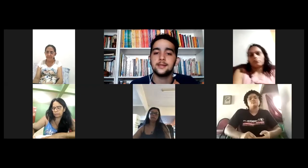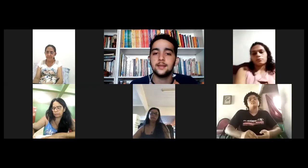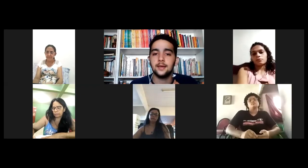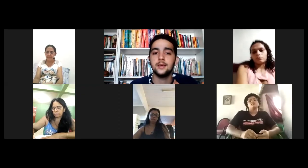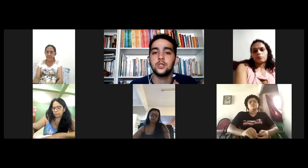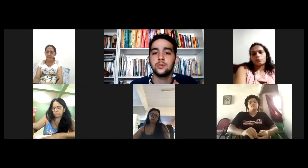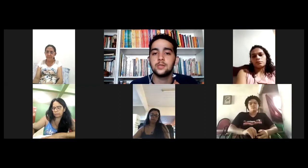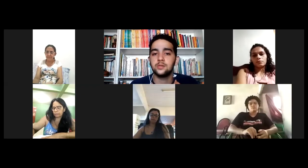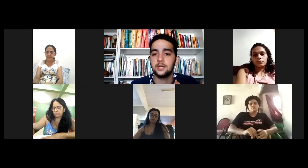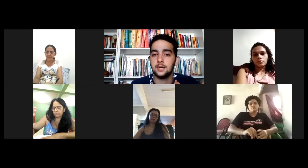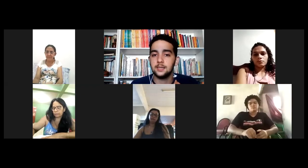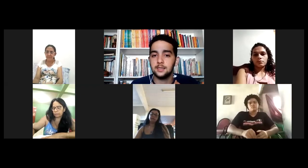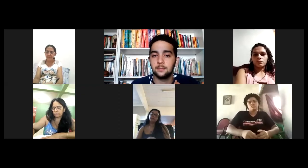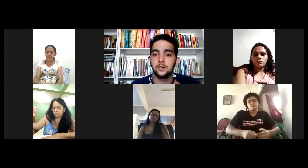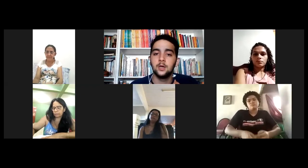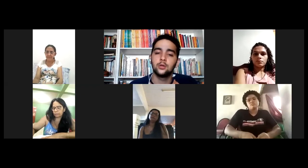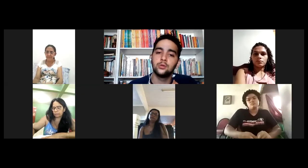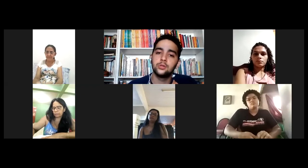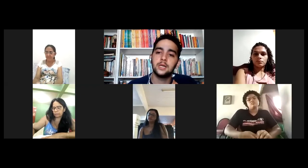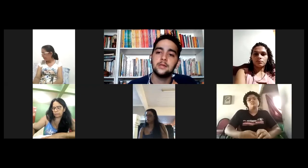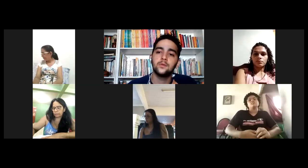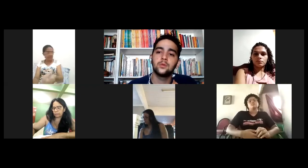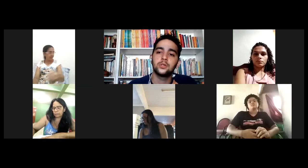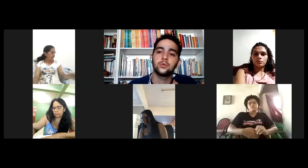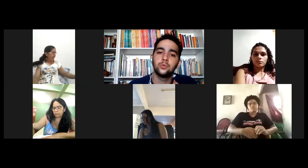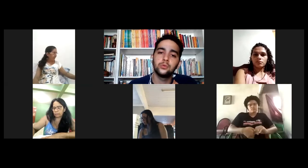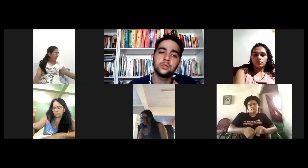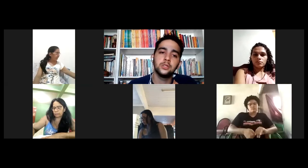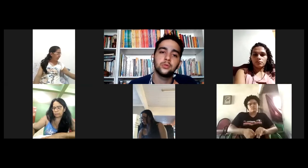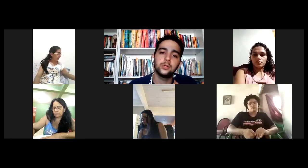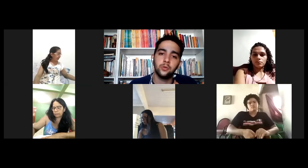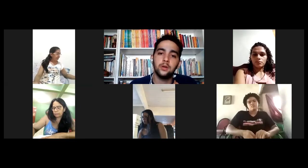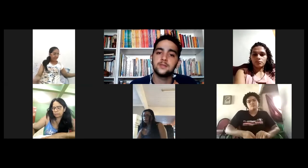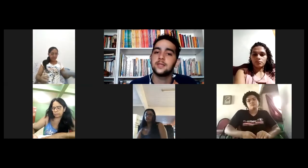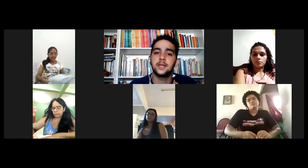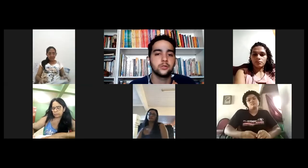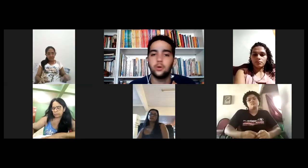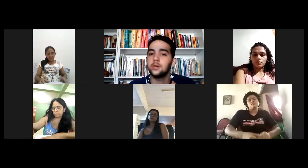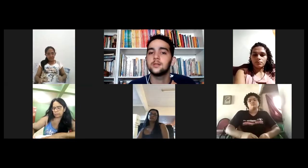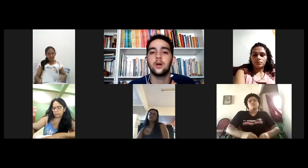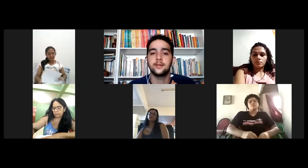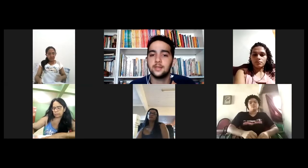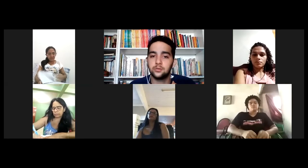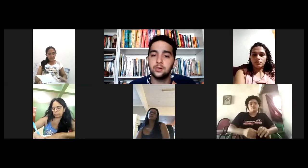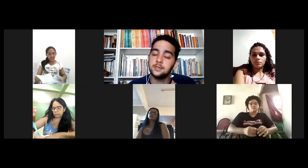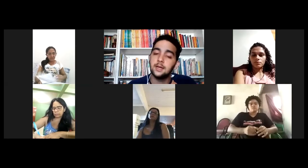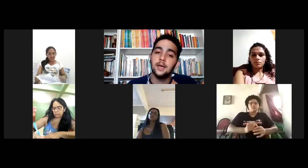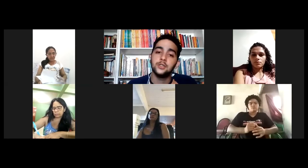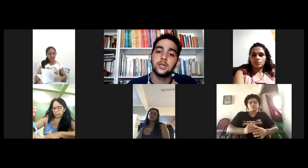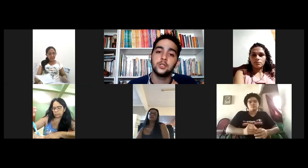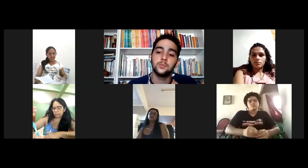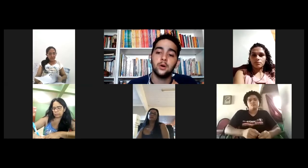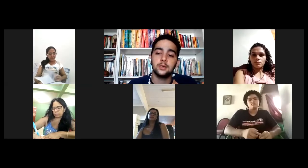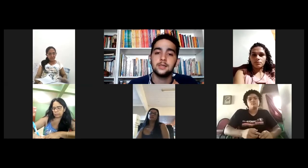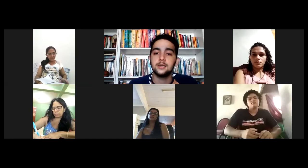e IST, Instituição Santa Terezinha. Todos os três foram institutos, instituições e federações e organizações